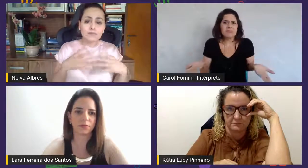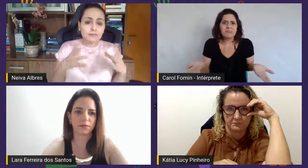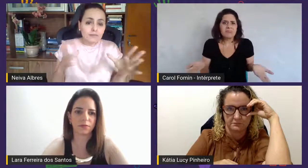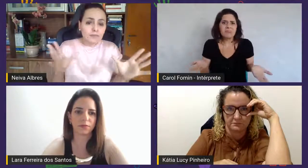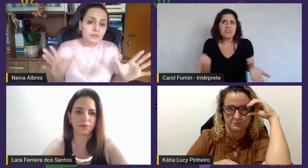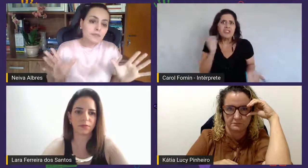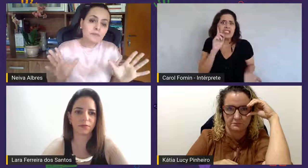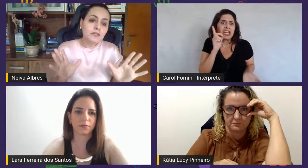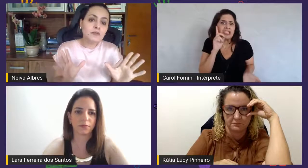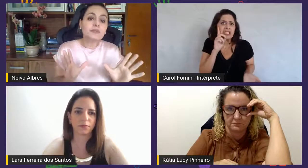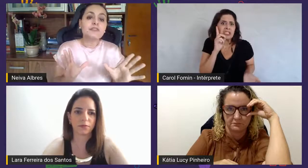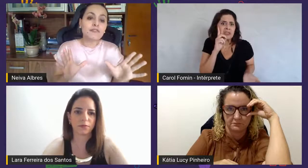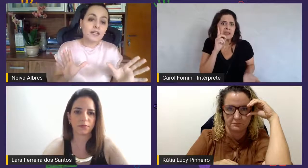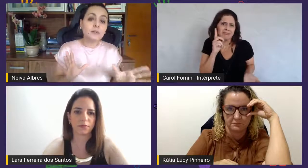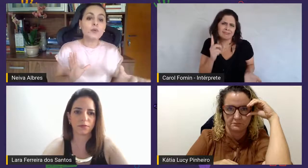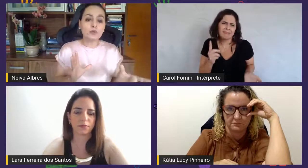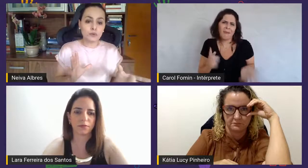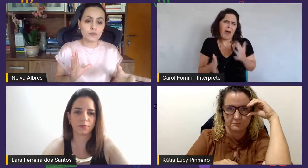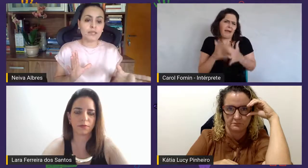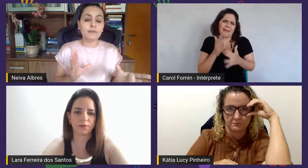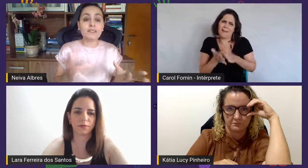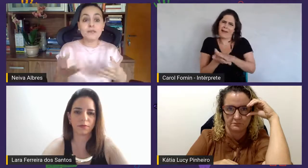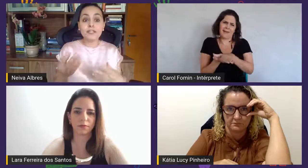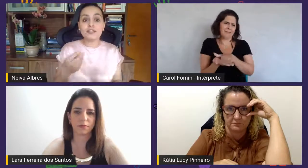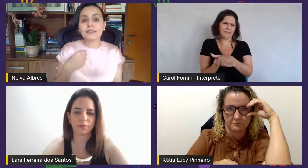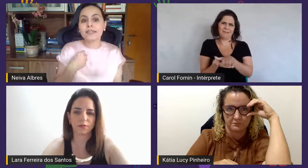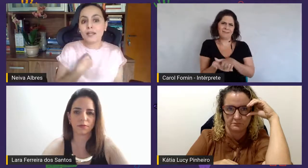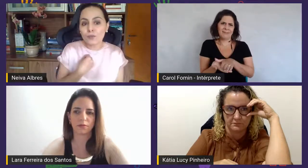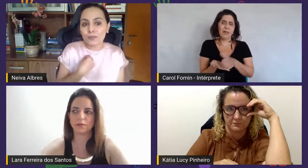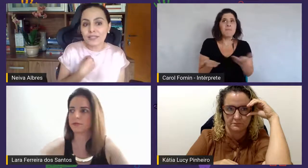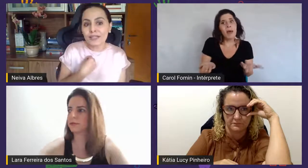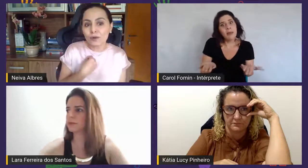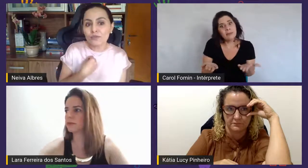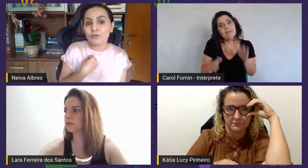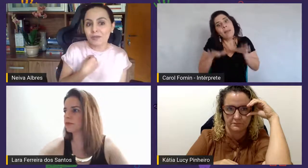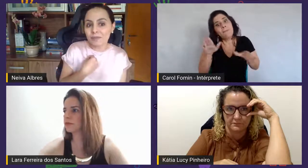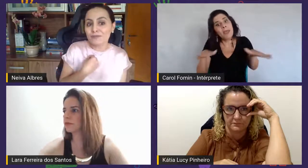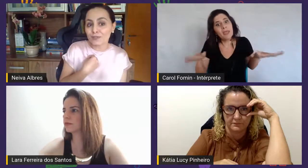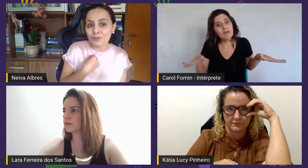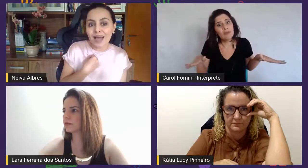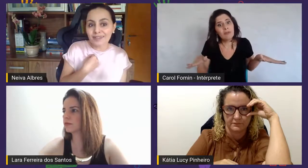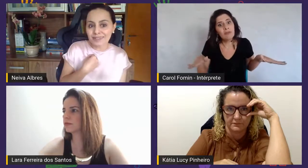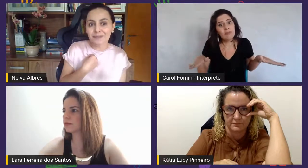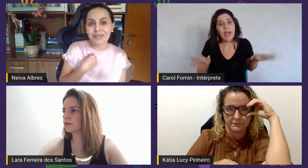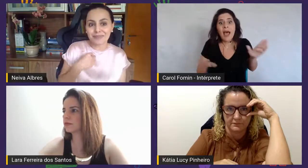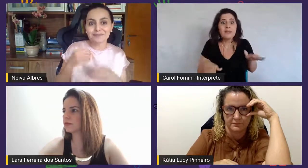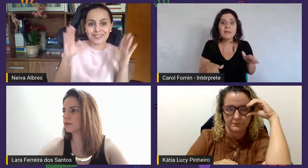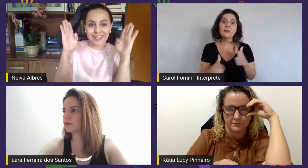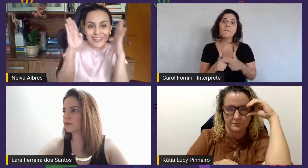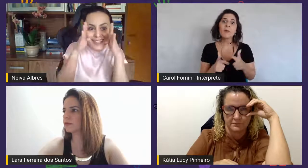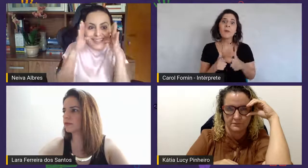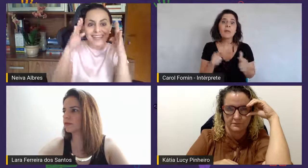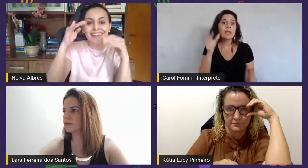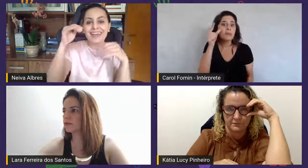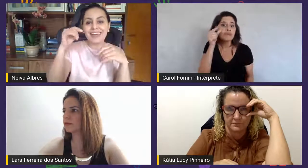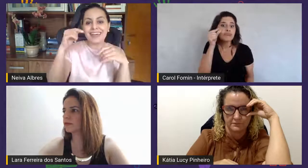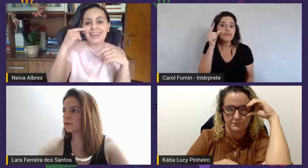tal, não interfere muito, né? Mas depende, tem aluno que tem outros problemas visuais também,